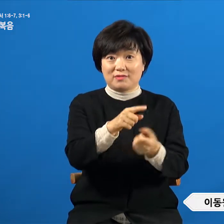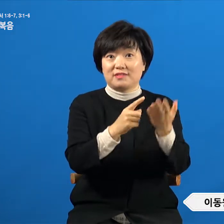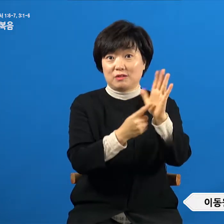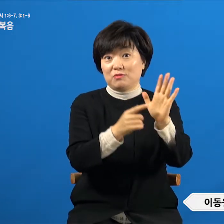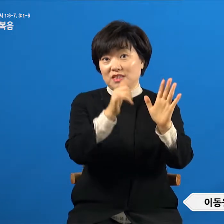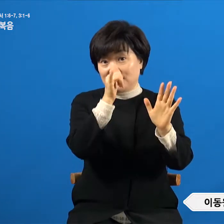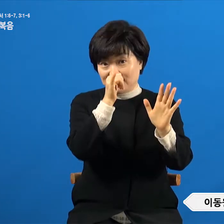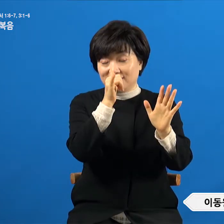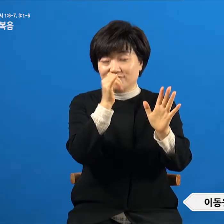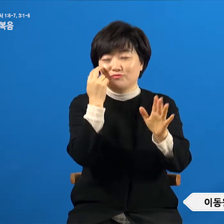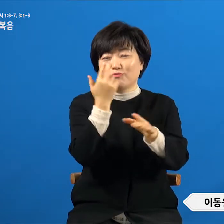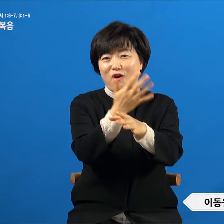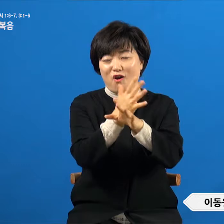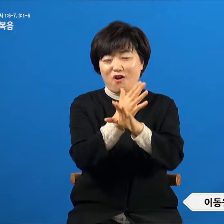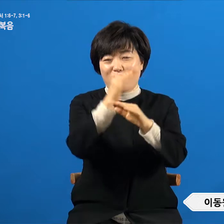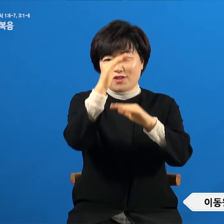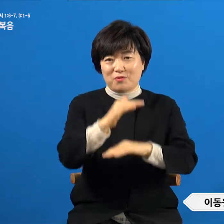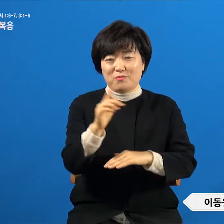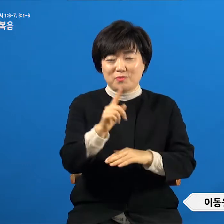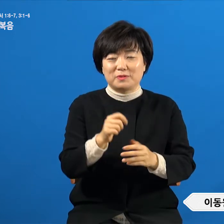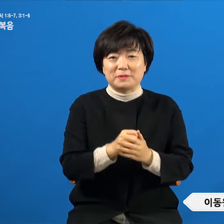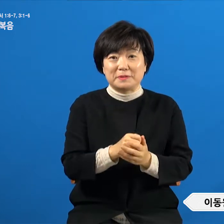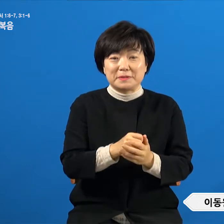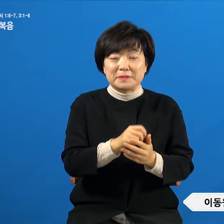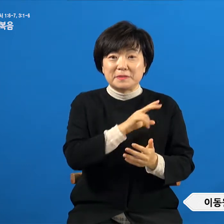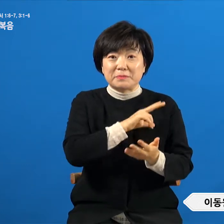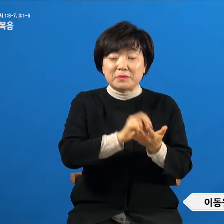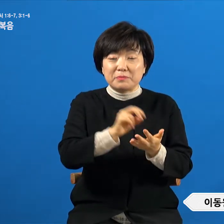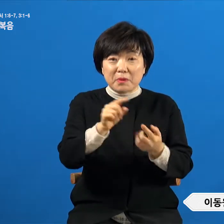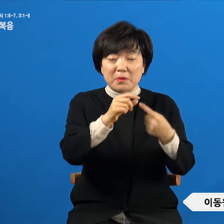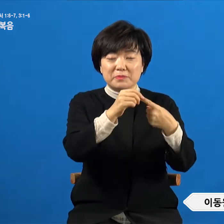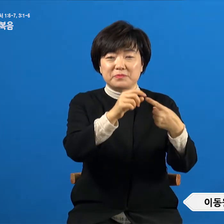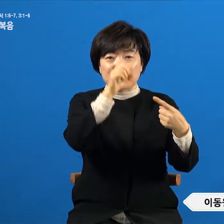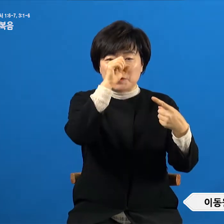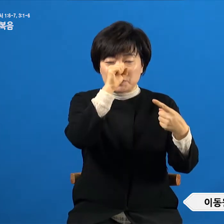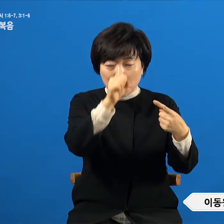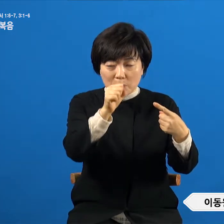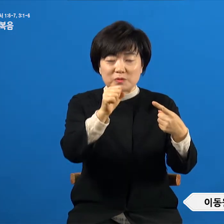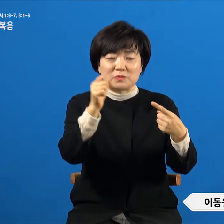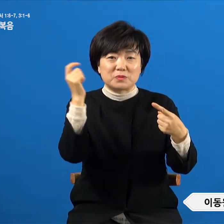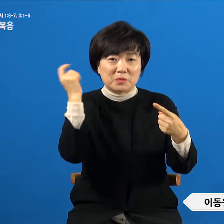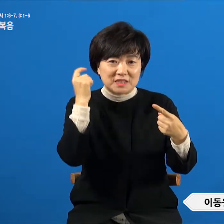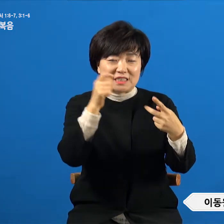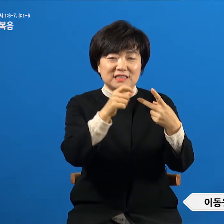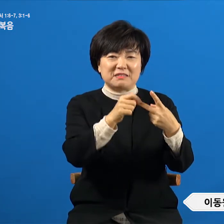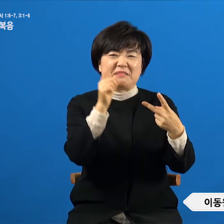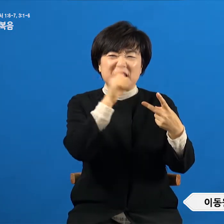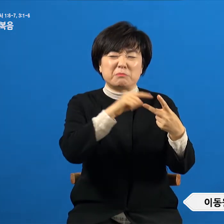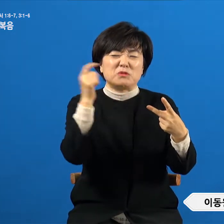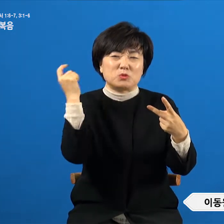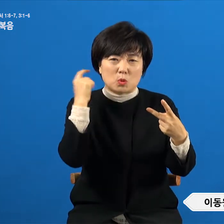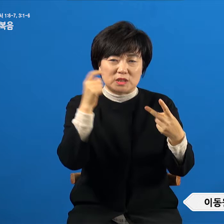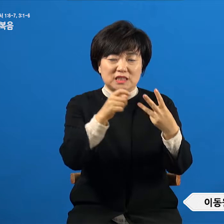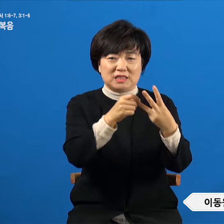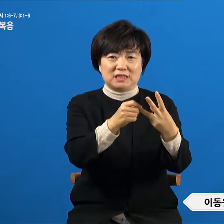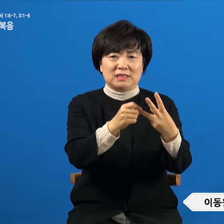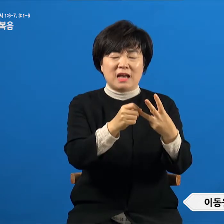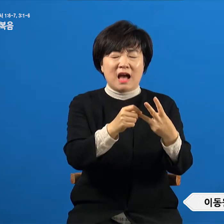유머였습니다. 제목이 뭐냐면 좋은 소식, 나쁜 소식, 환장할 소식